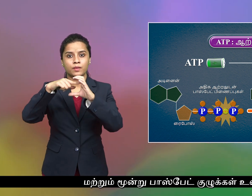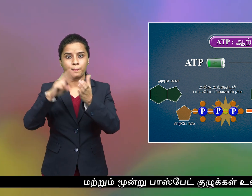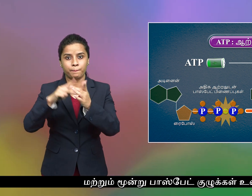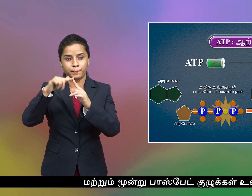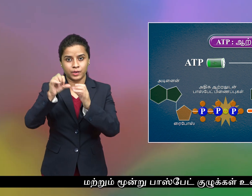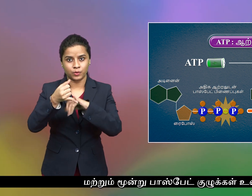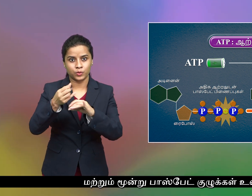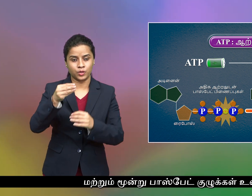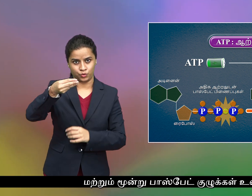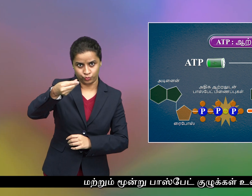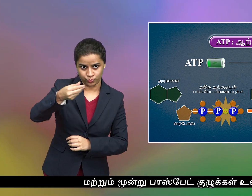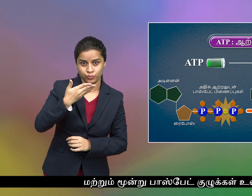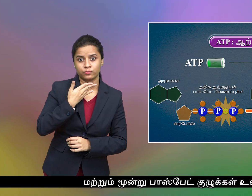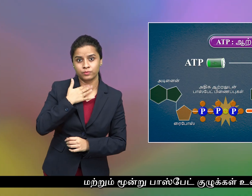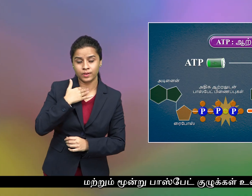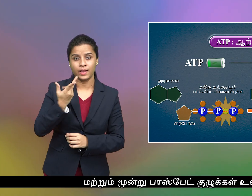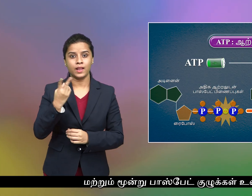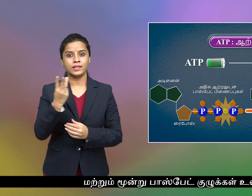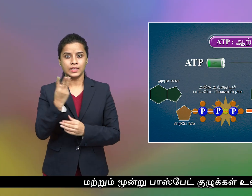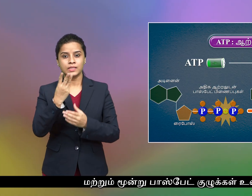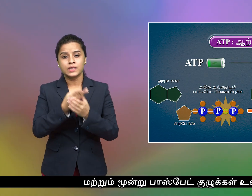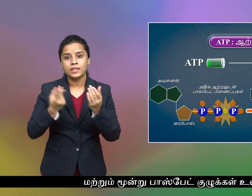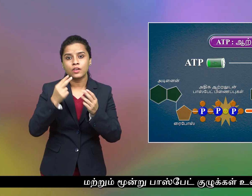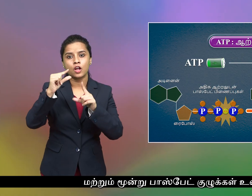மற்றும் 3 பாஸ்பேட் குழுக்கள் உள்ளன.